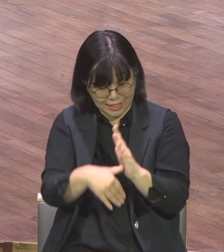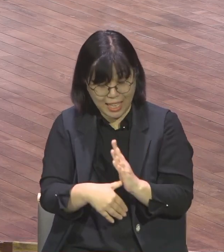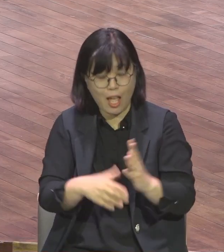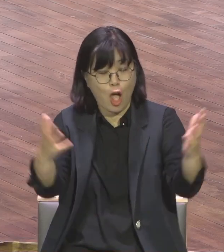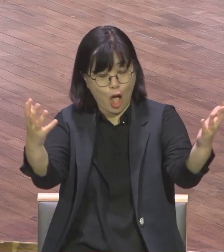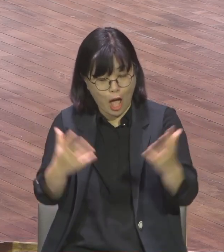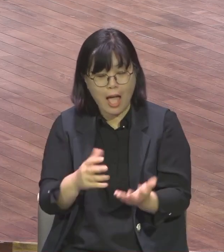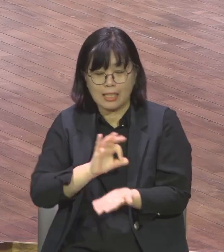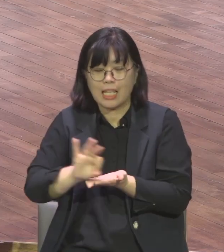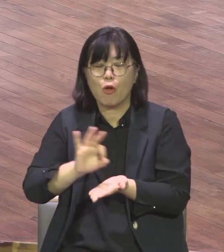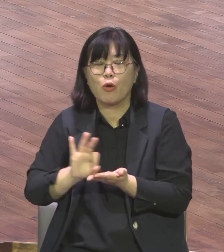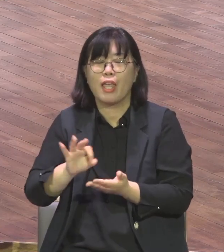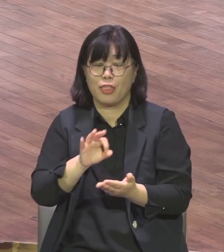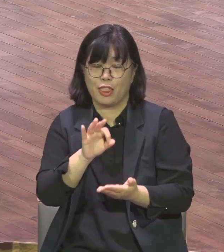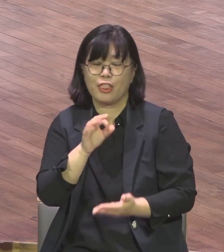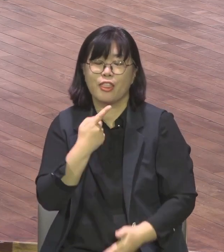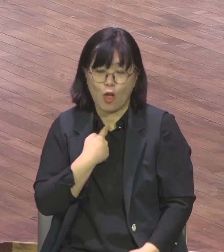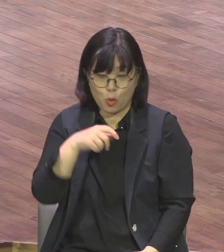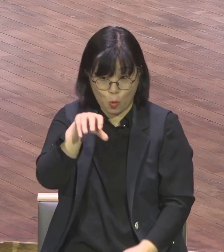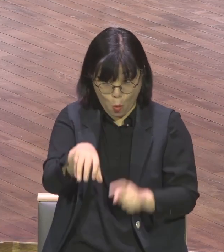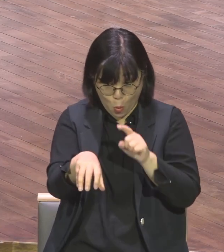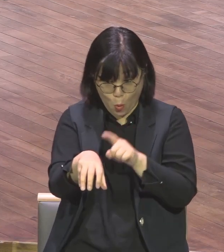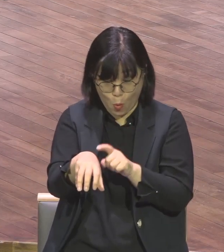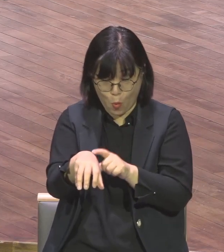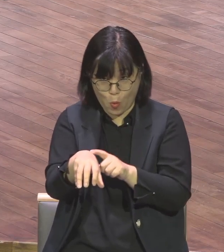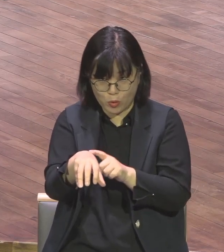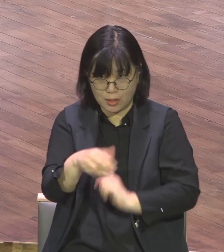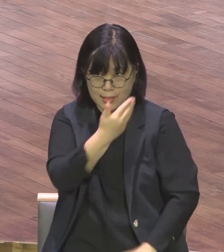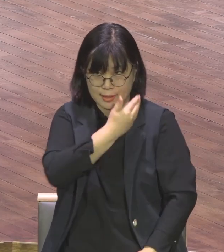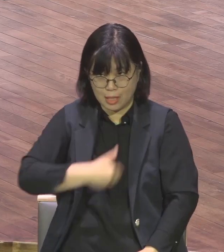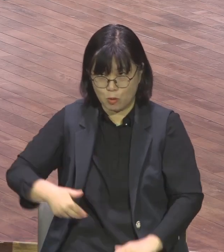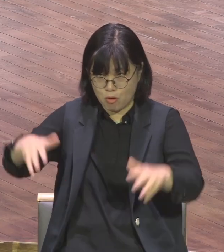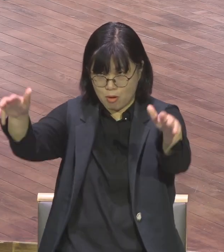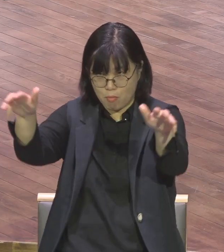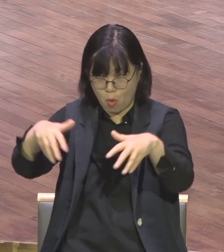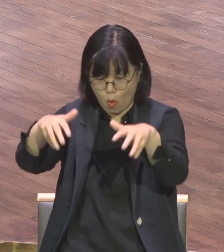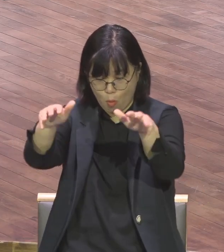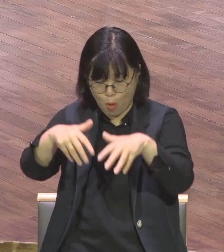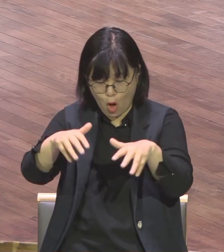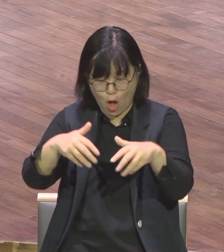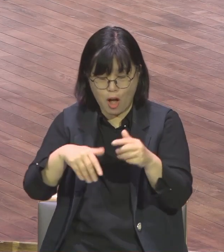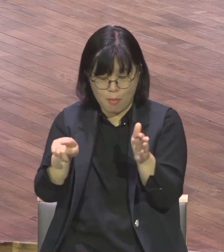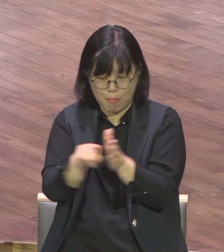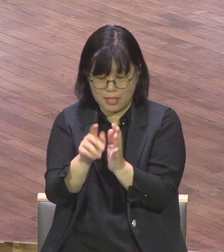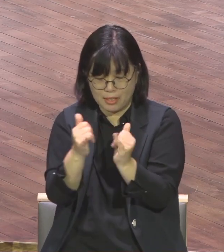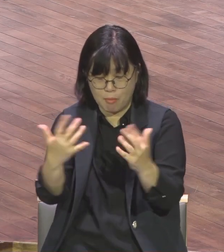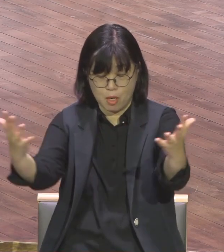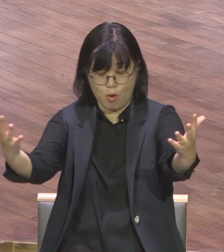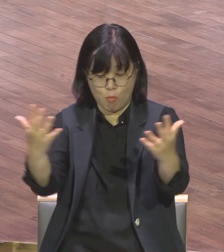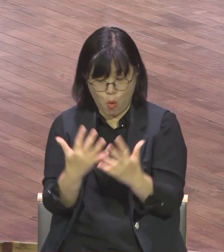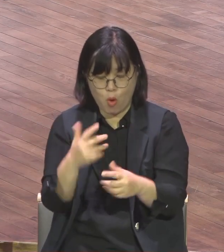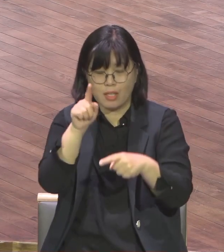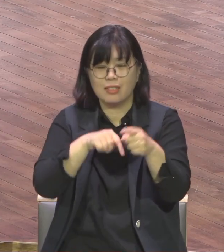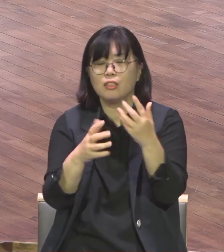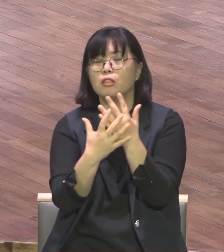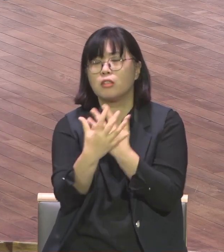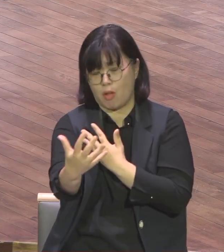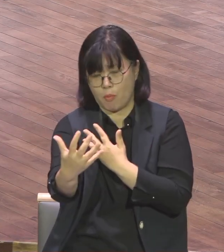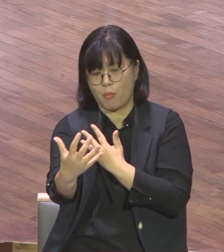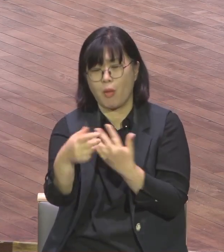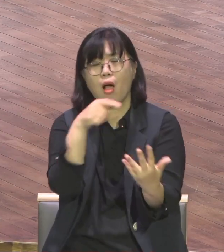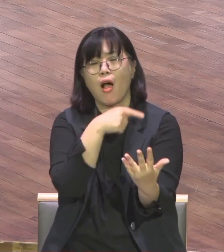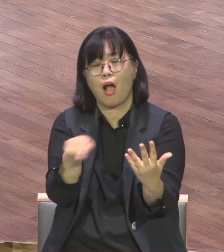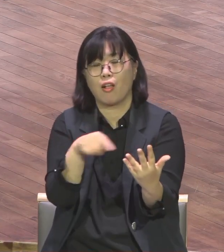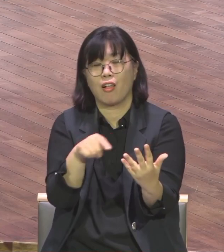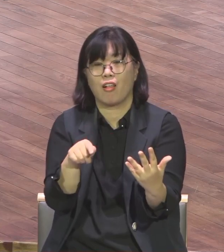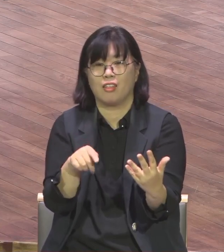전도 집회를 한 것입니다. 사도들이 대형 전도 집회를 그냥. 이런 영적 대각성 운동을 통해서 진짜와